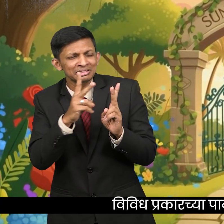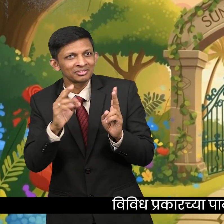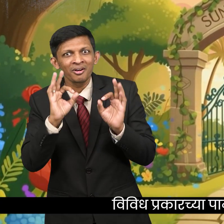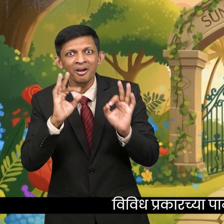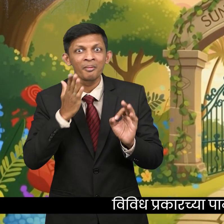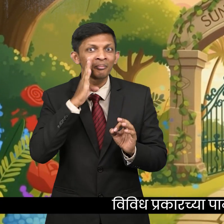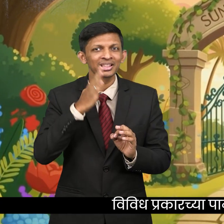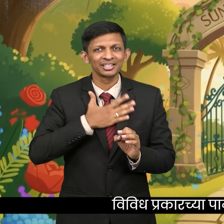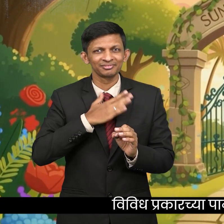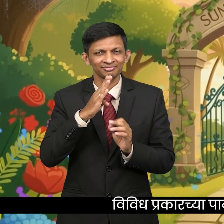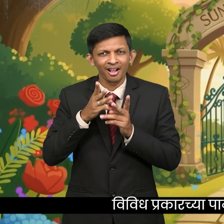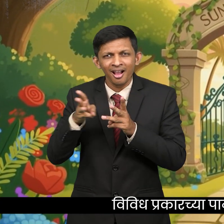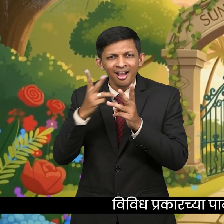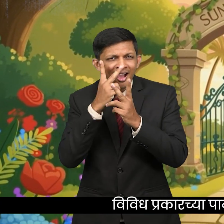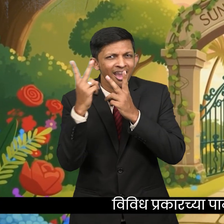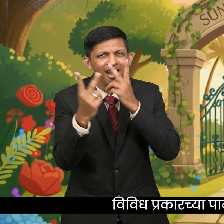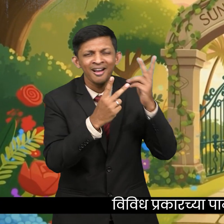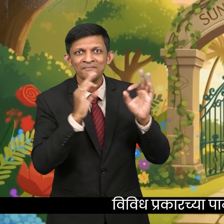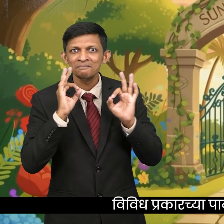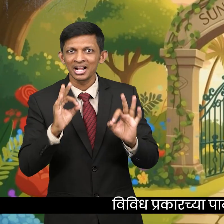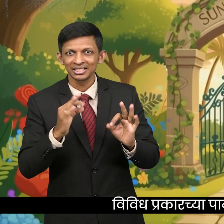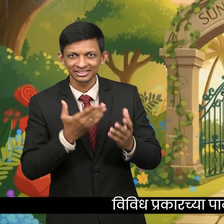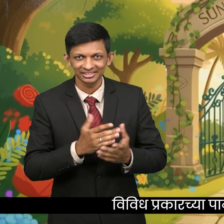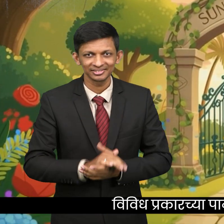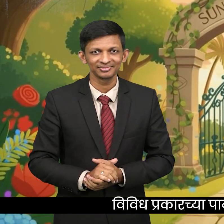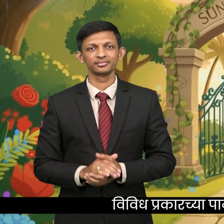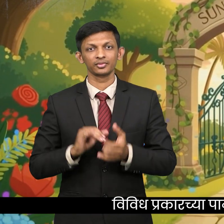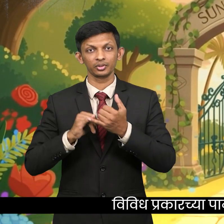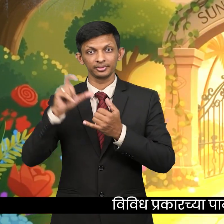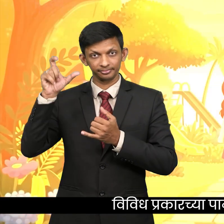भरलेले एक सुंदर उद्यान दिसले.